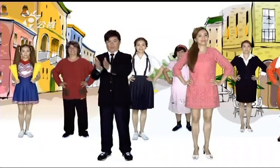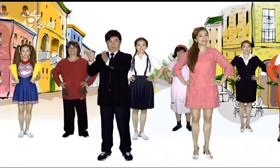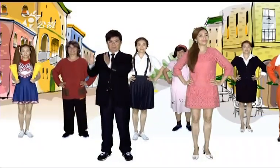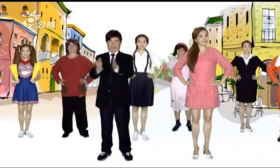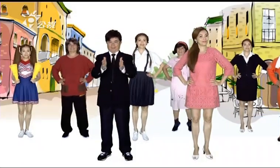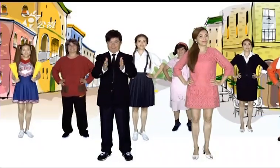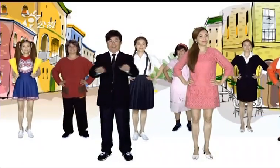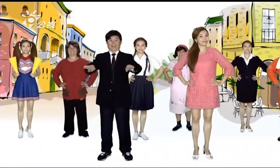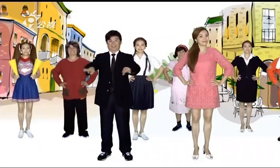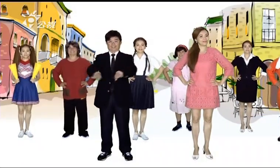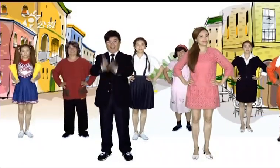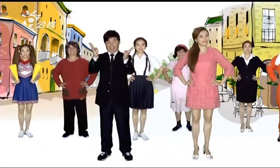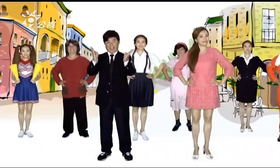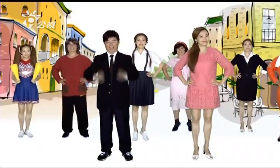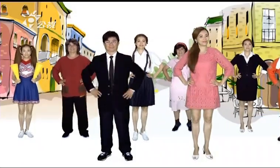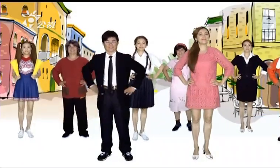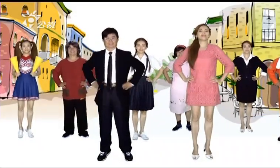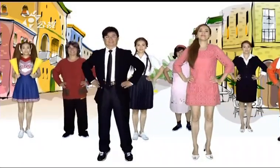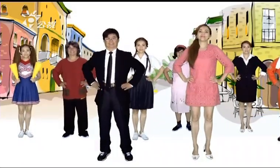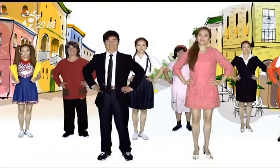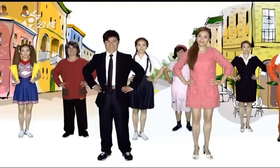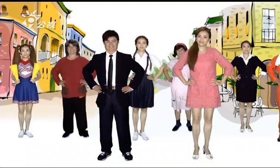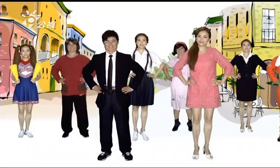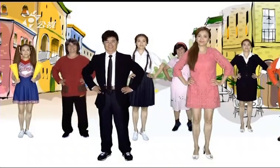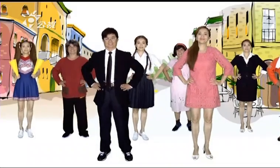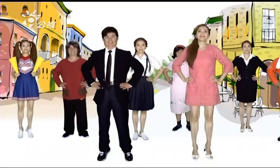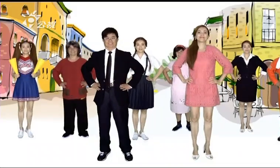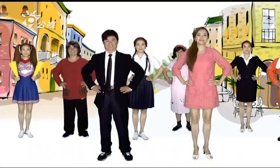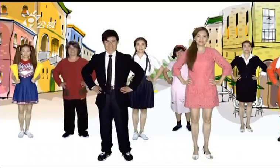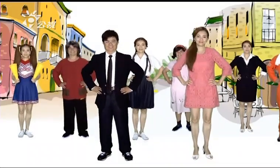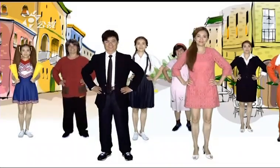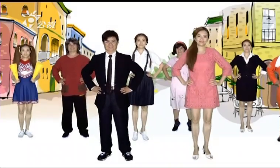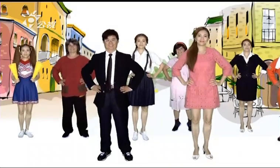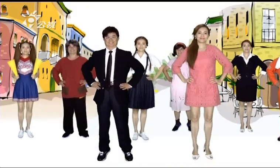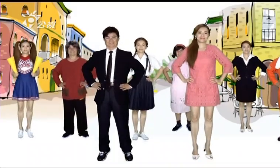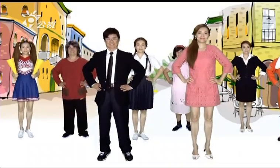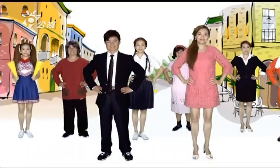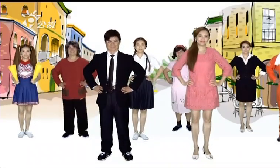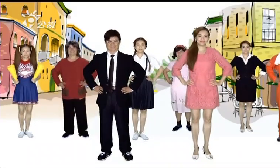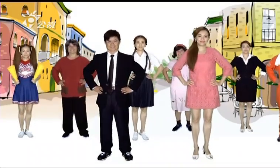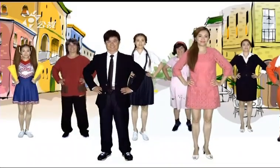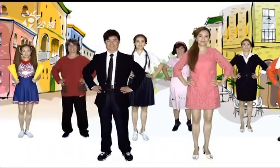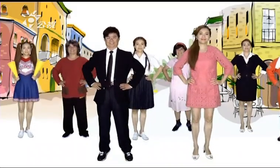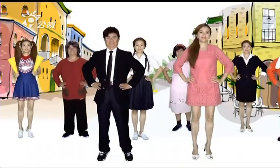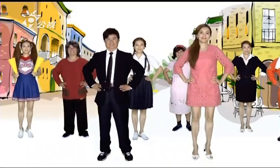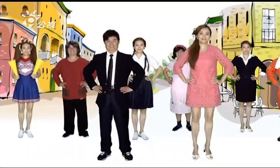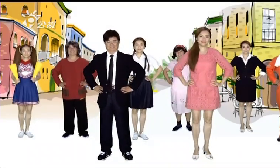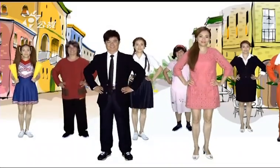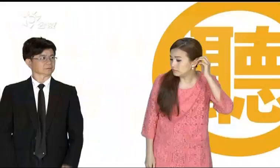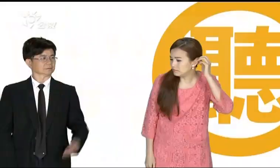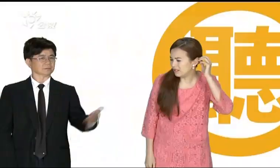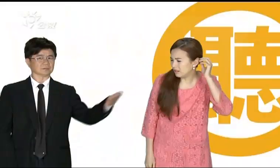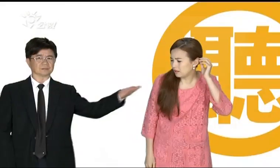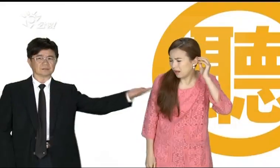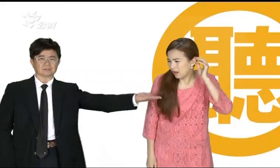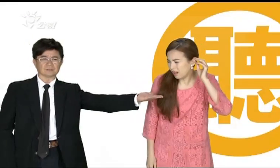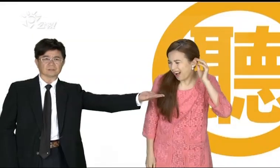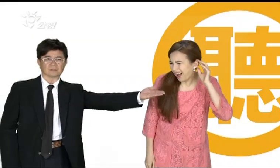预备起， 一二三四五六七八， 左手弯